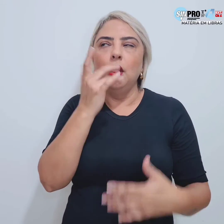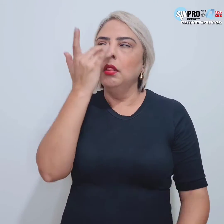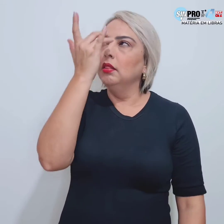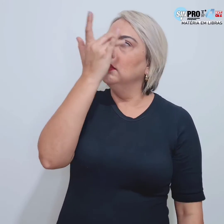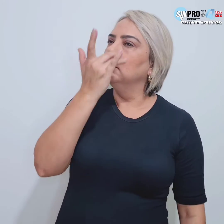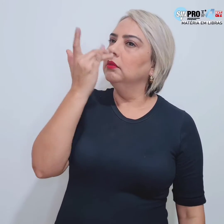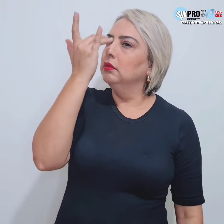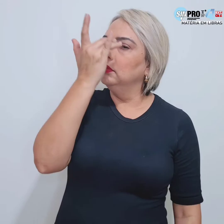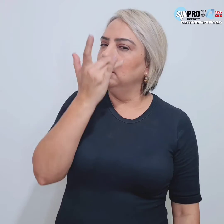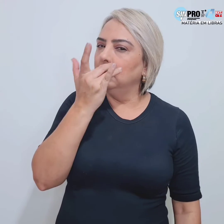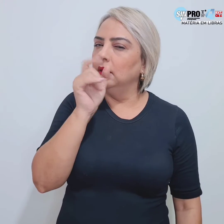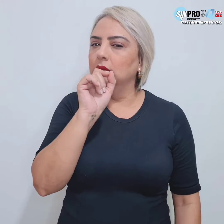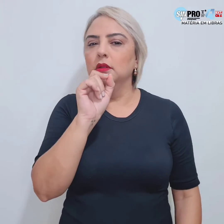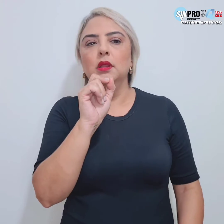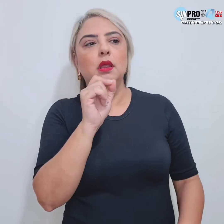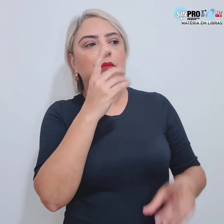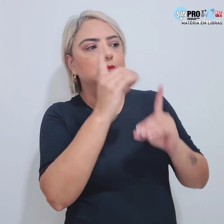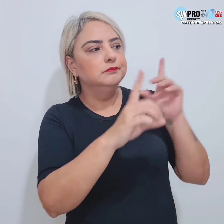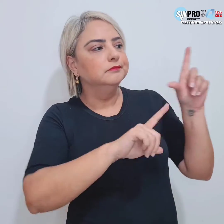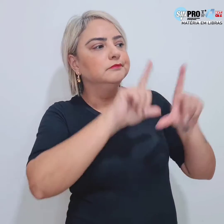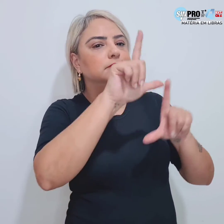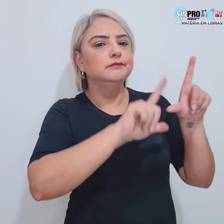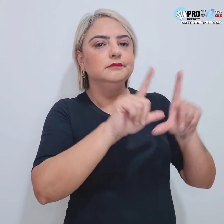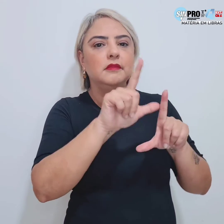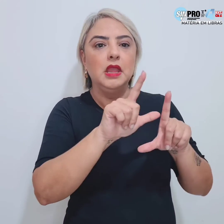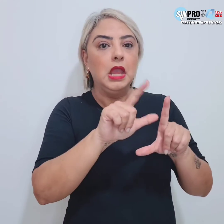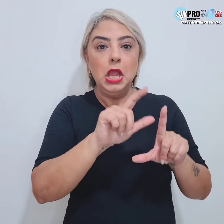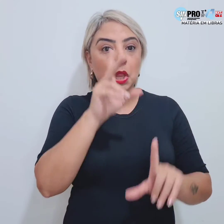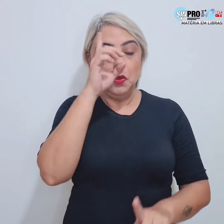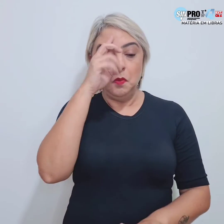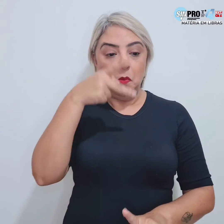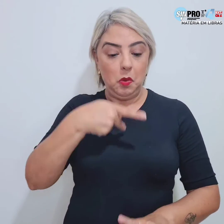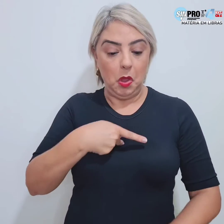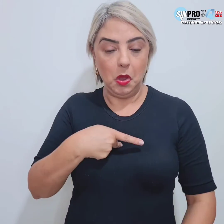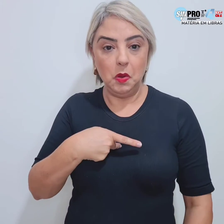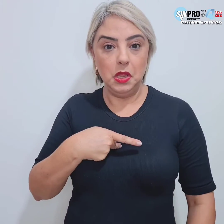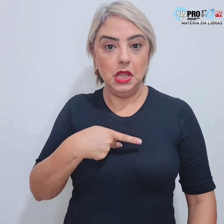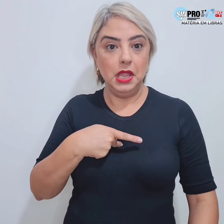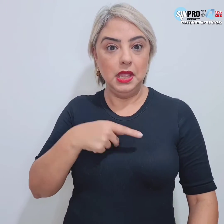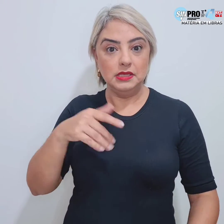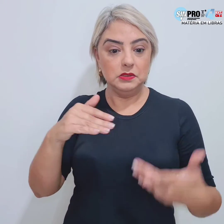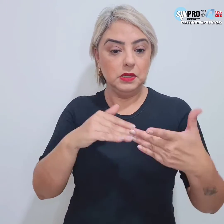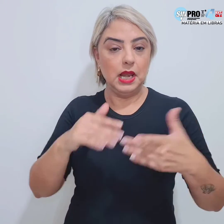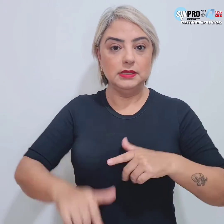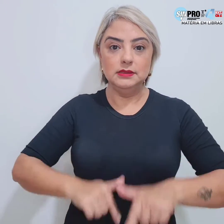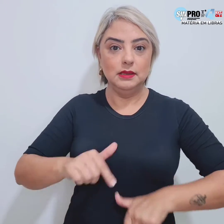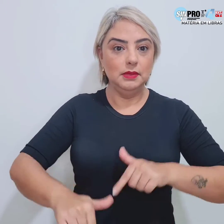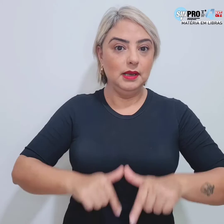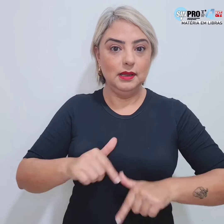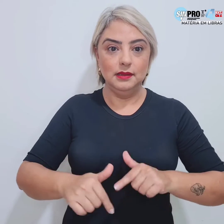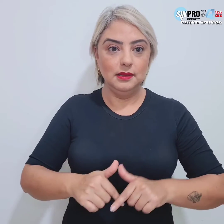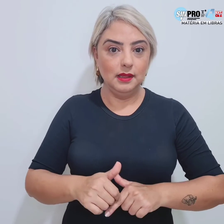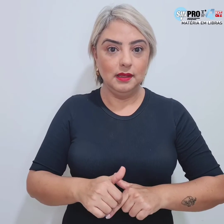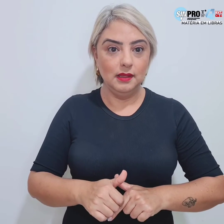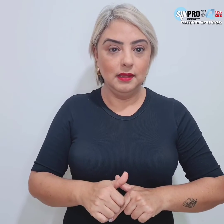discurso midiático, não se vê como classe trabalhadora. Nenhum jornal